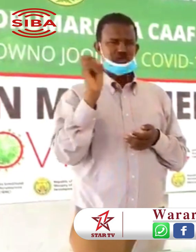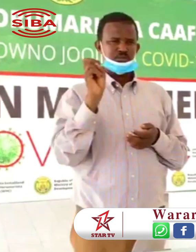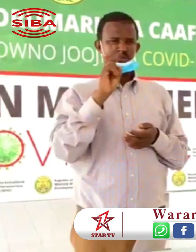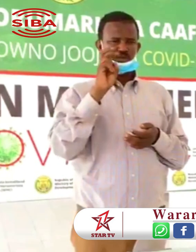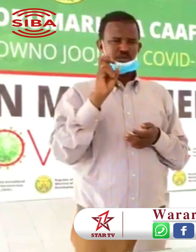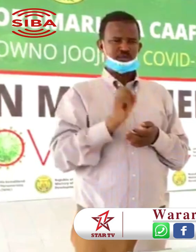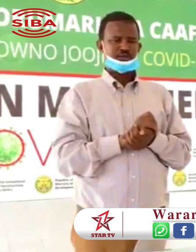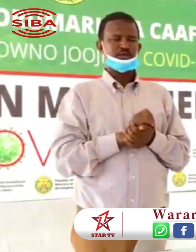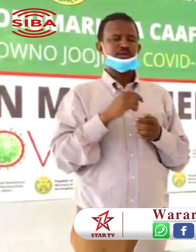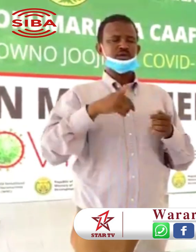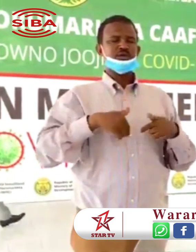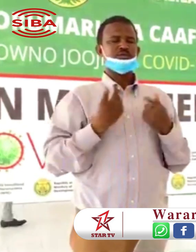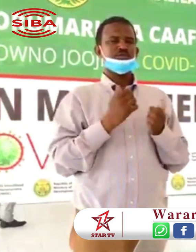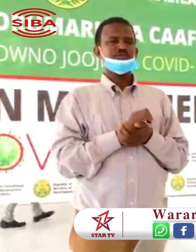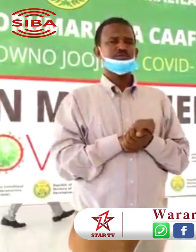3,220 qof